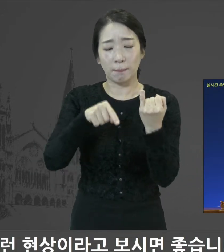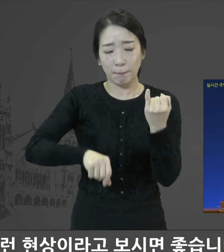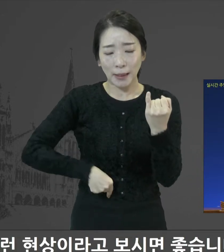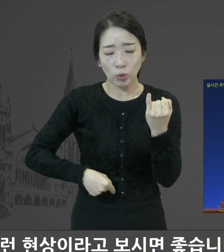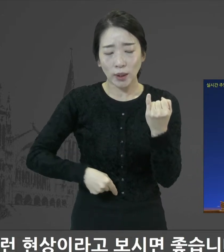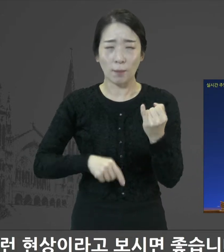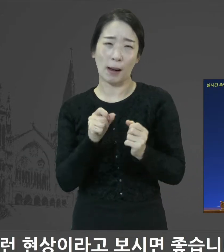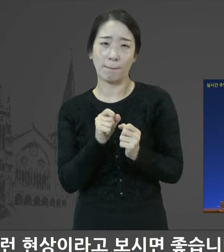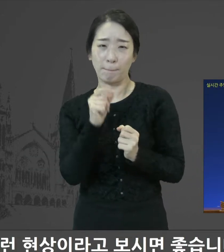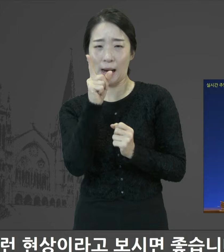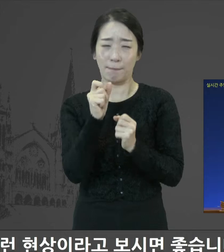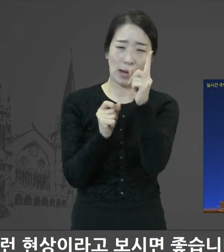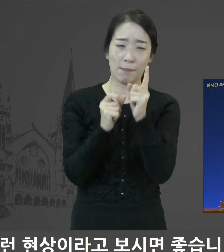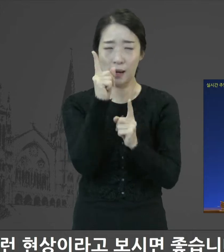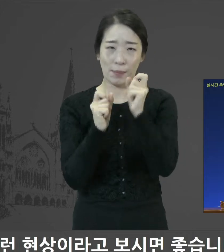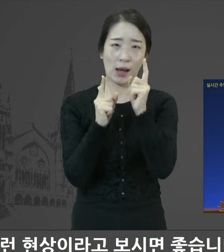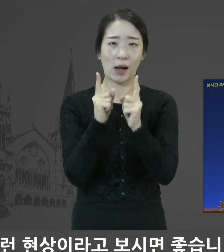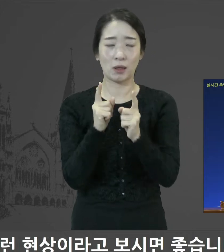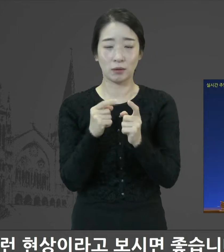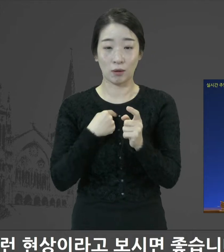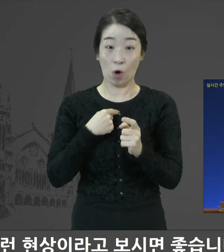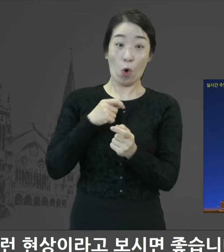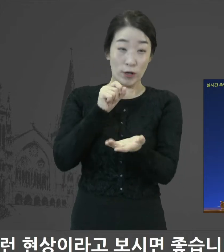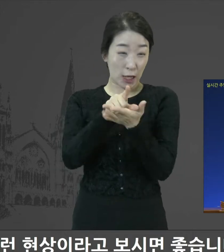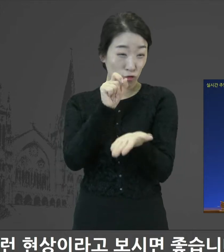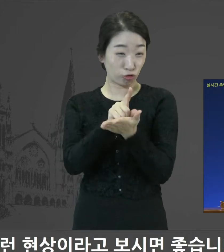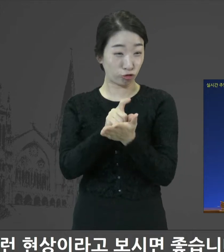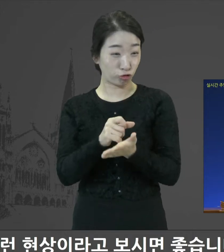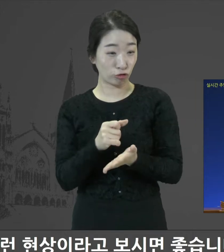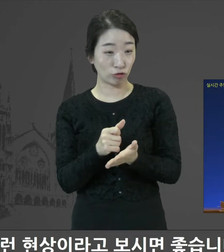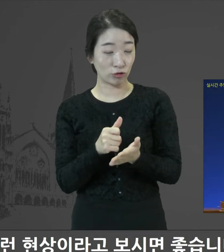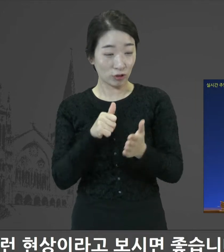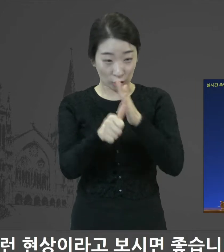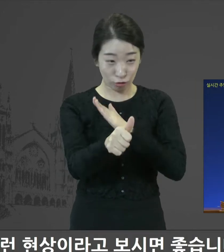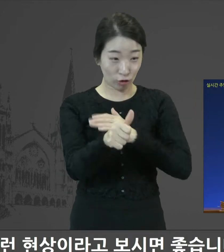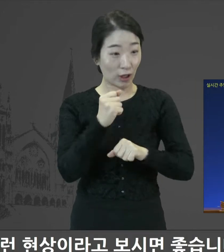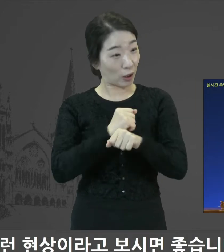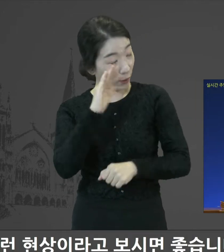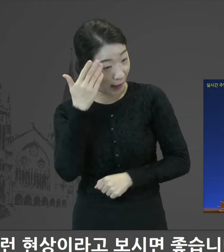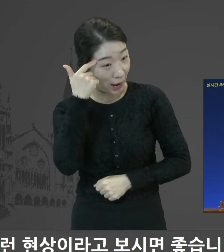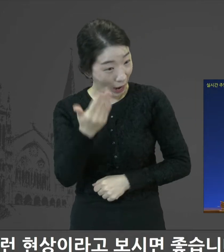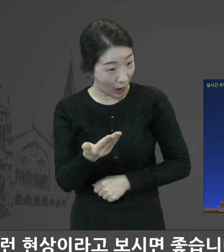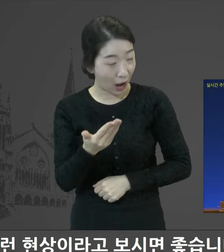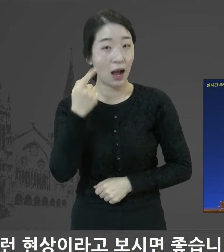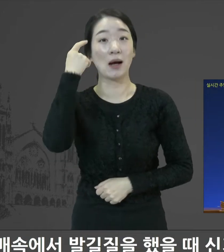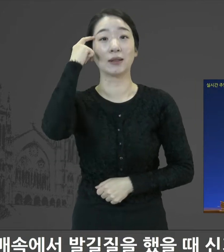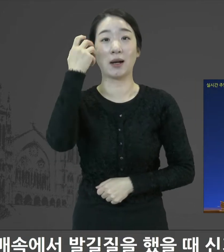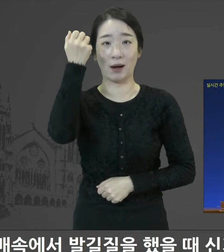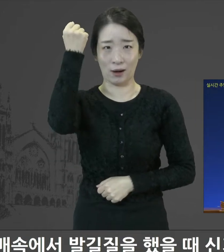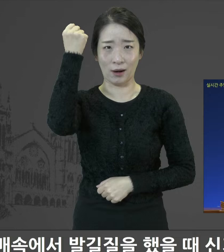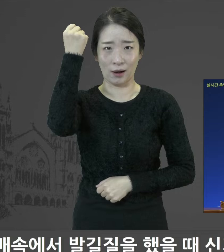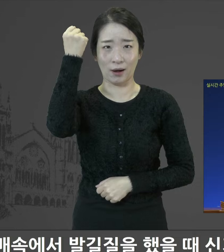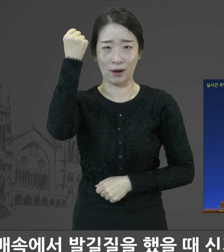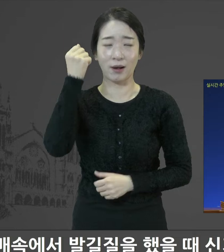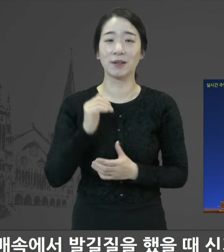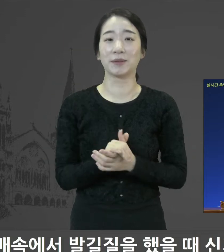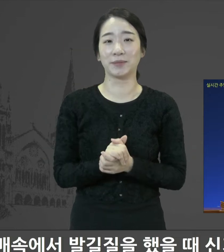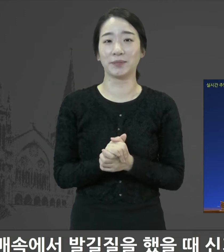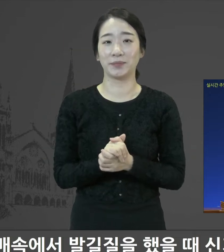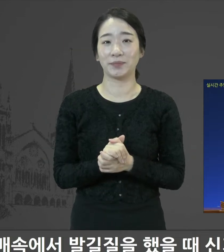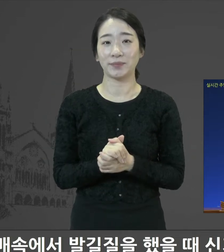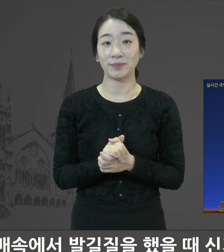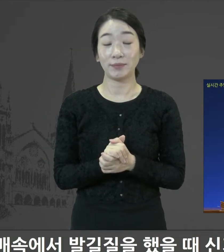어느 날 발길질을 세게 하면 얘 커서 축구 선수 할 건가? 이런 생각도 하게 되고, 보편적인 우리들의